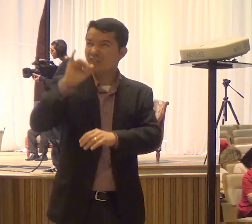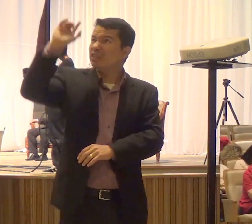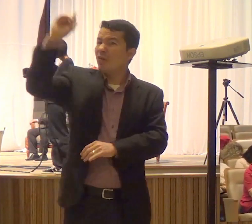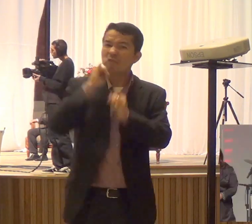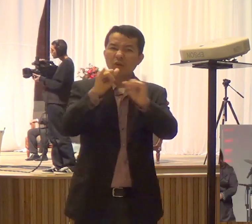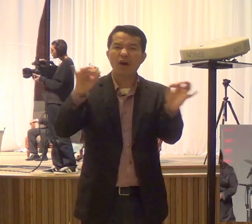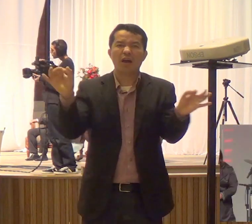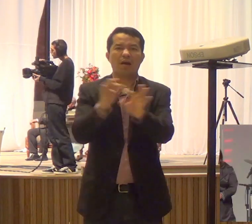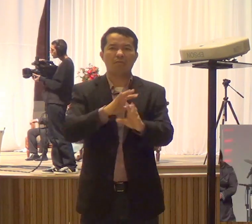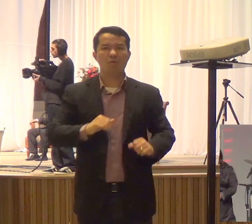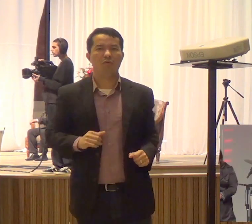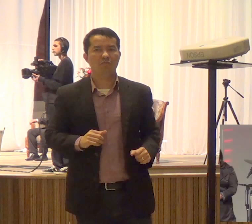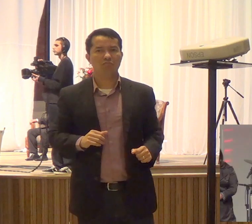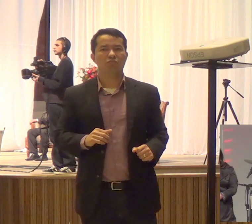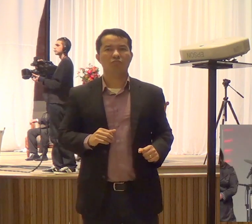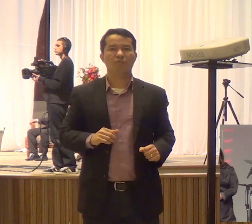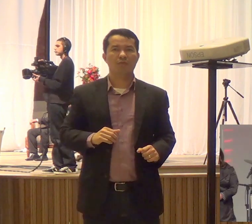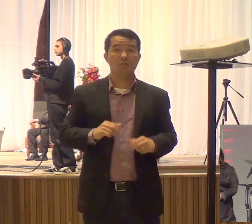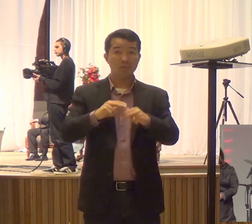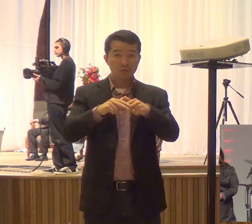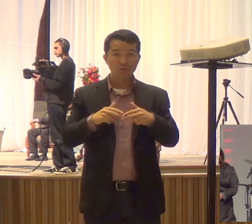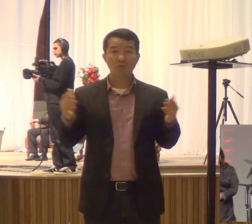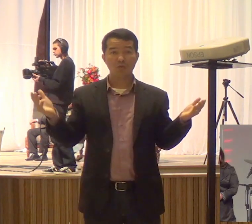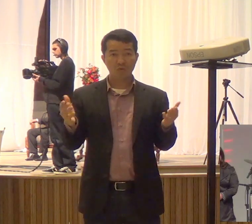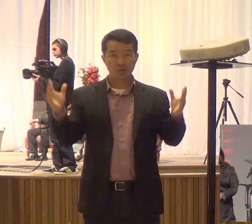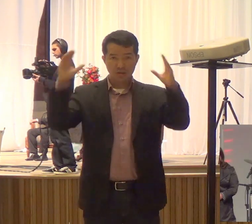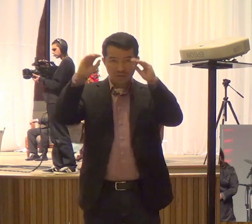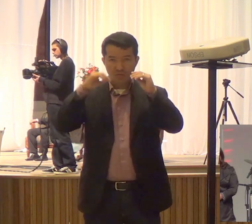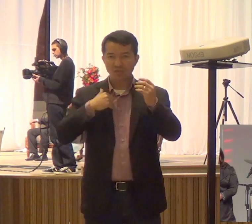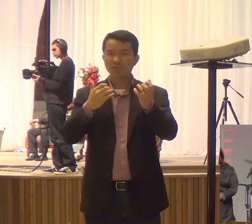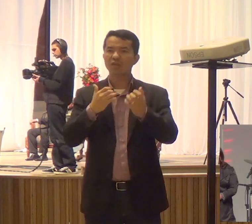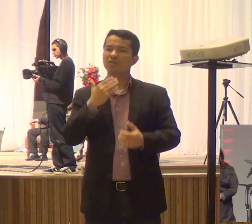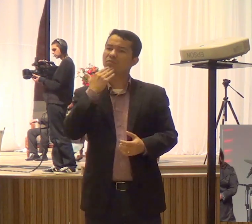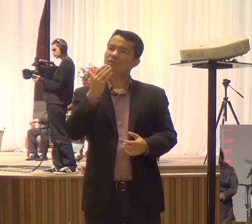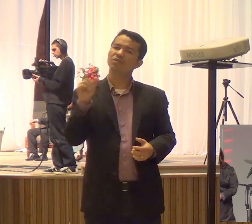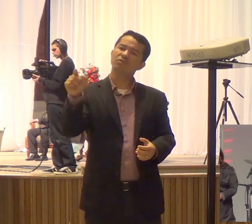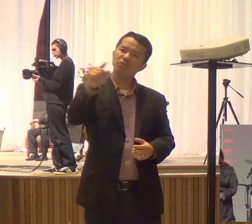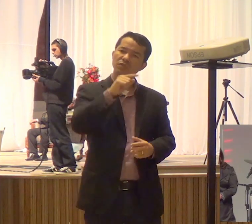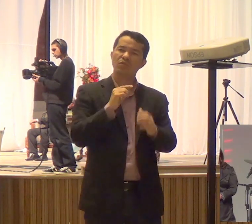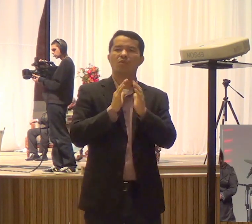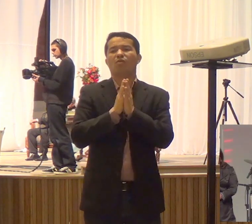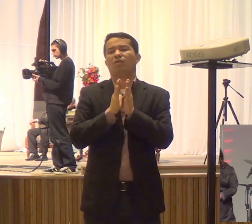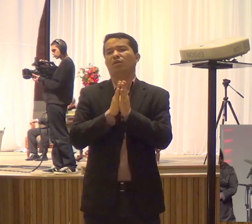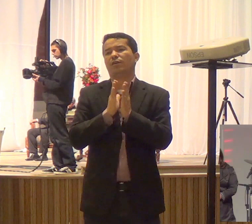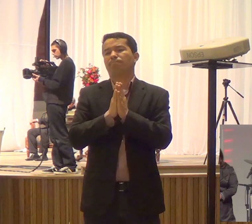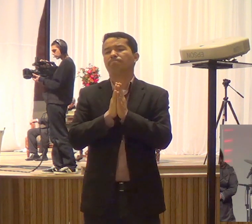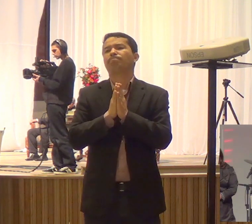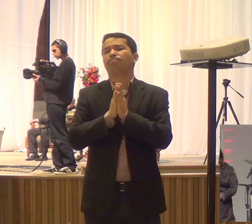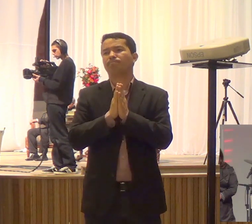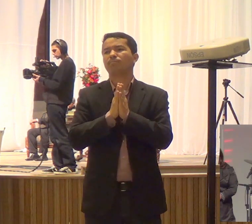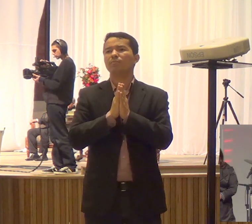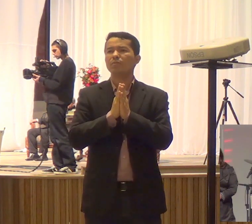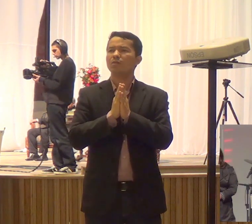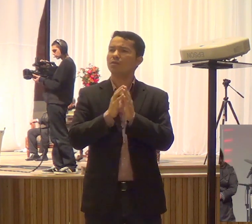terminou, querido. E é por isso que nessa noite eu quero te convidar para orar junto comigo. E se você é,